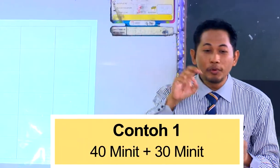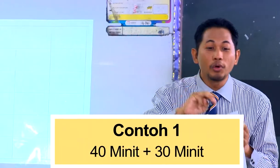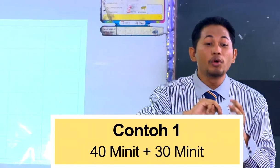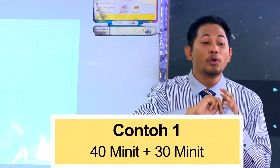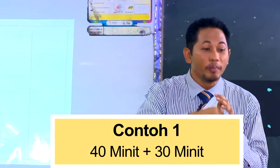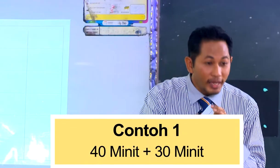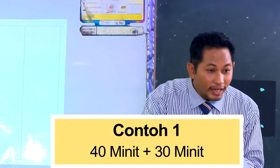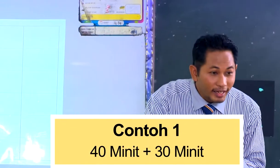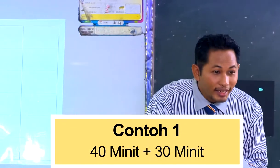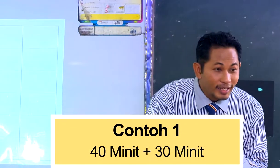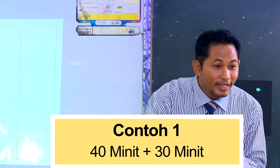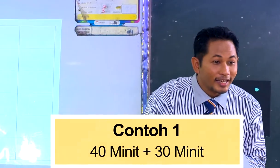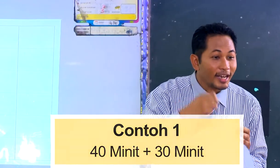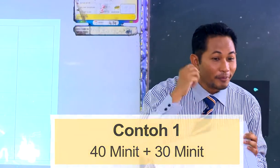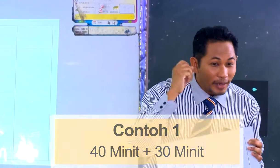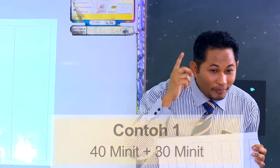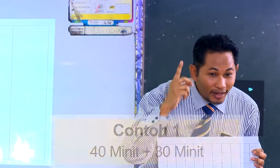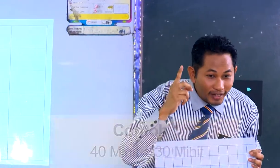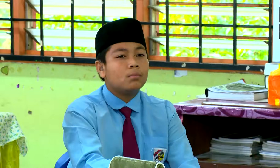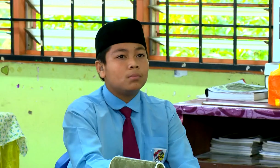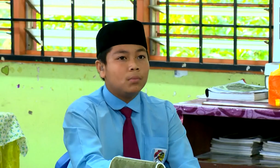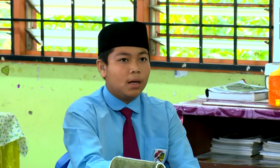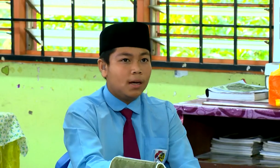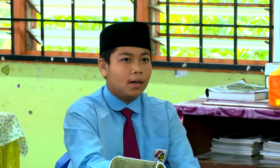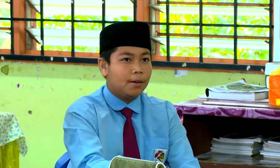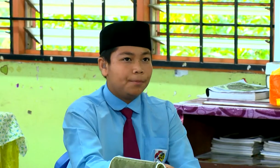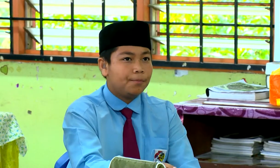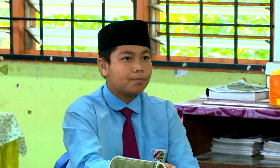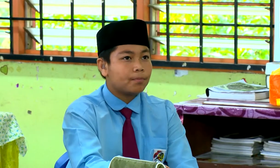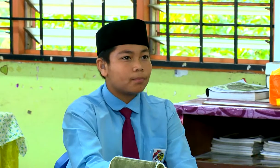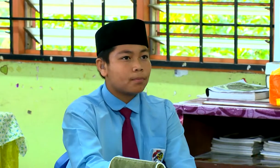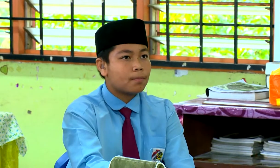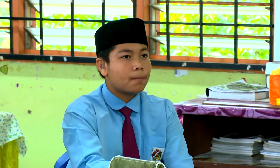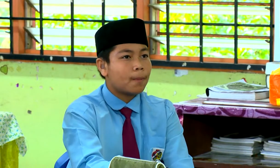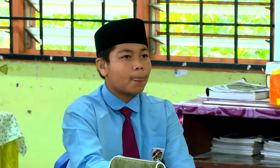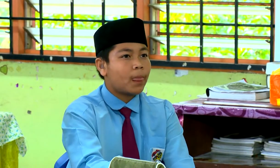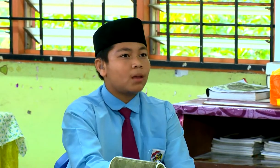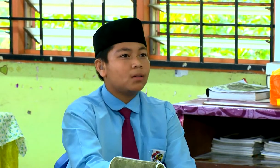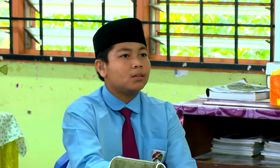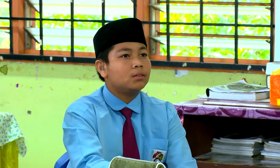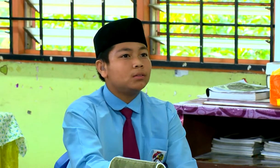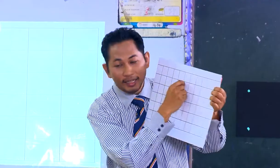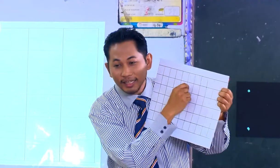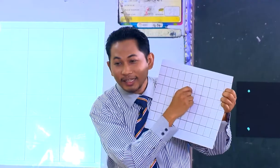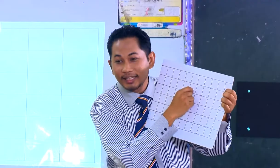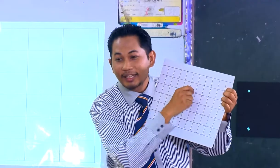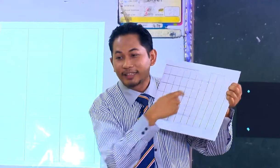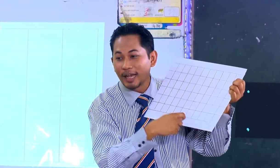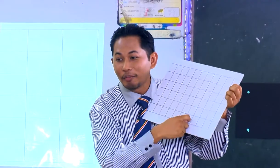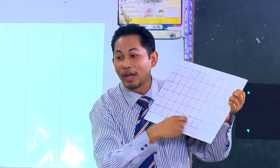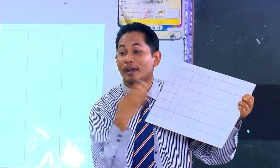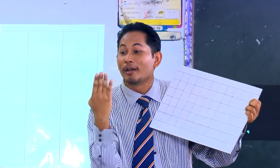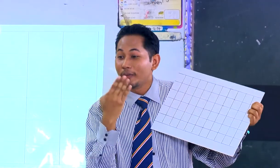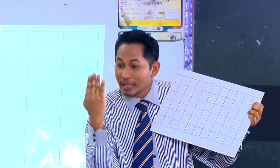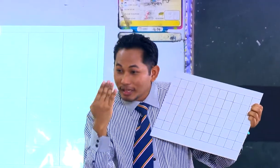30 minit. Faham tak? Ha, dulu kita belajar tambah macam